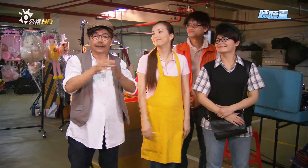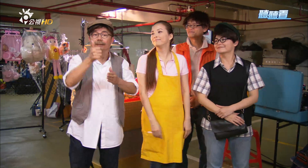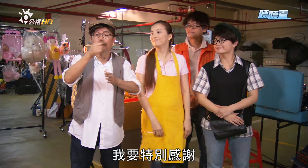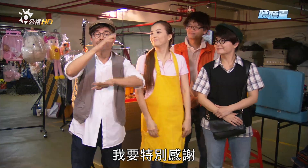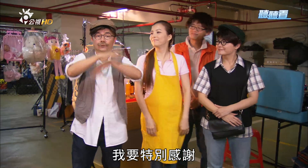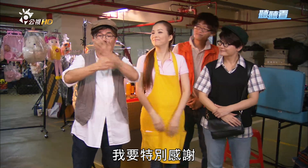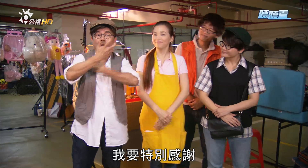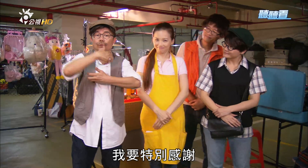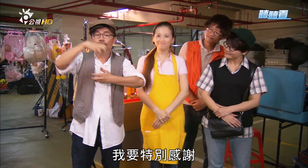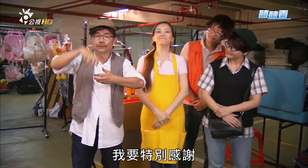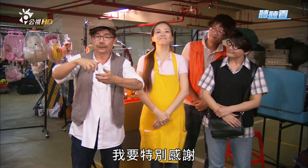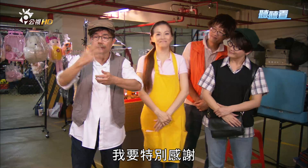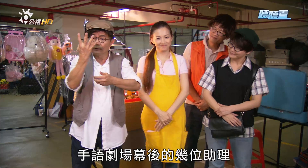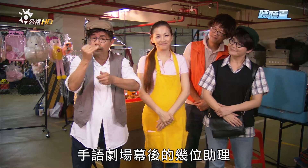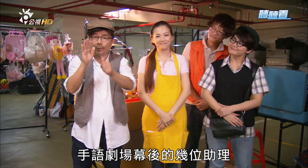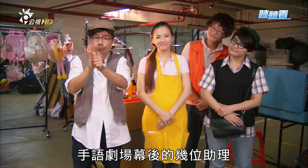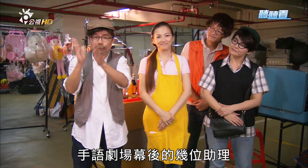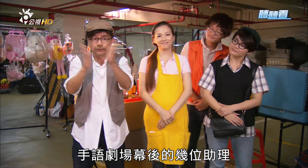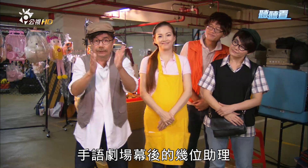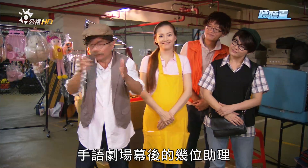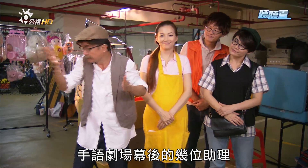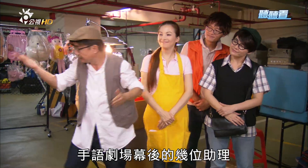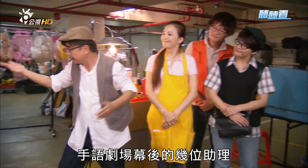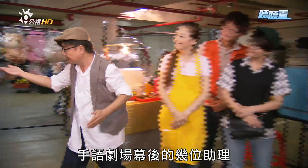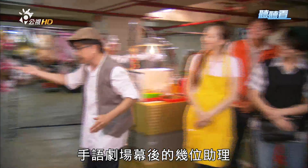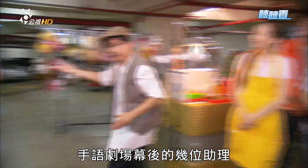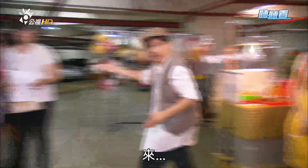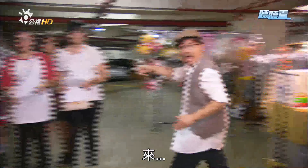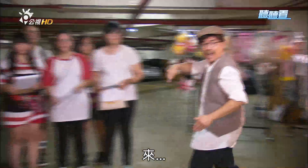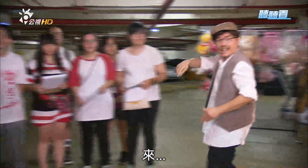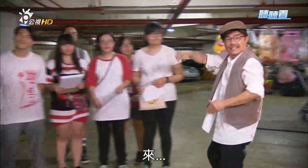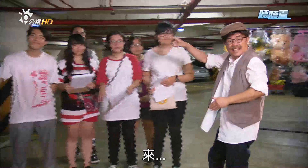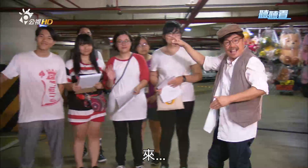我呢要特别感谢手语剧场幕后的几位助理，来来来来来，